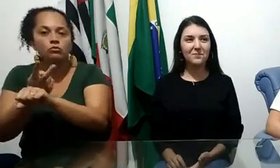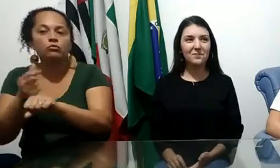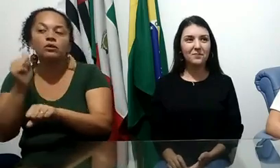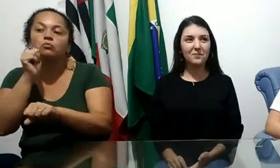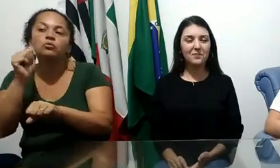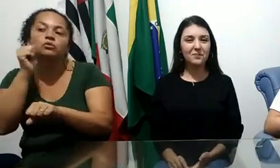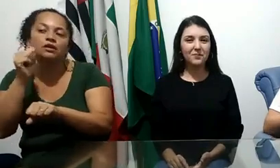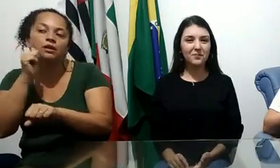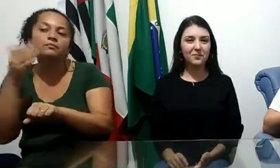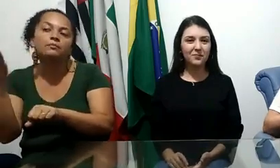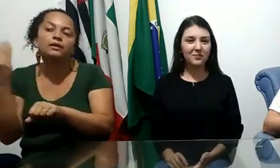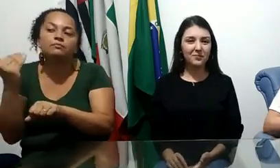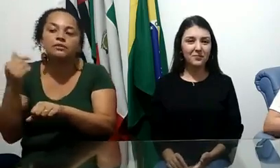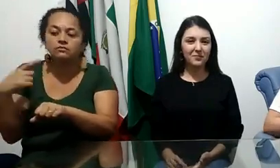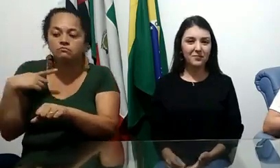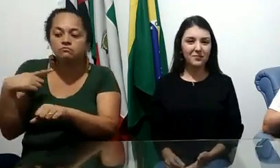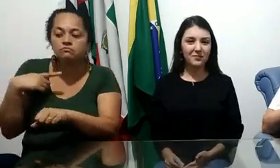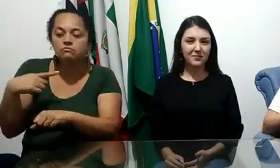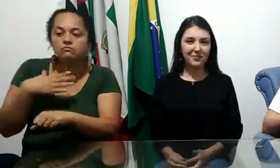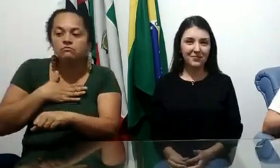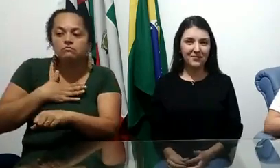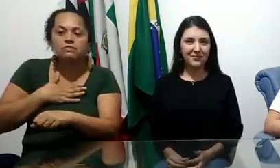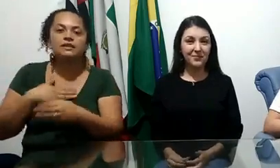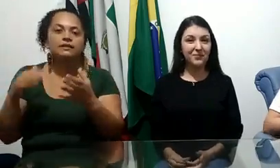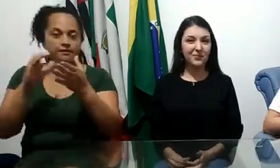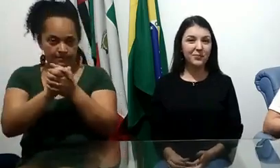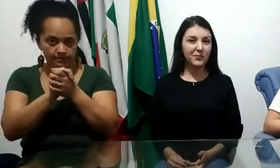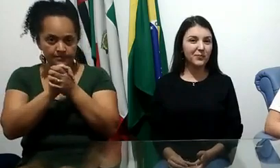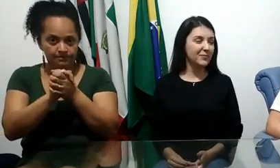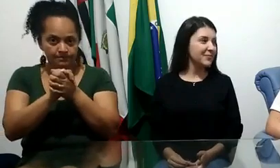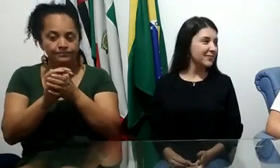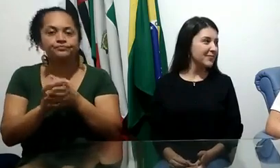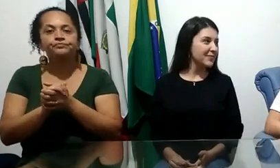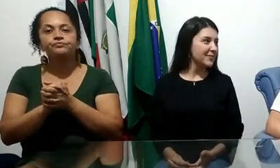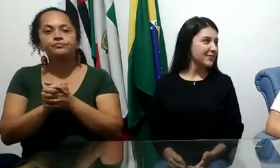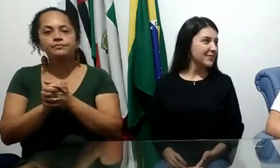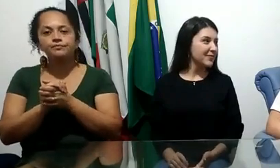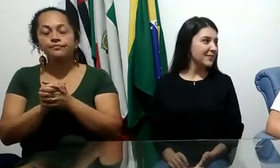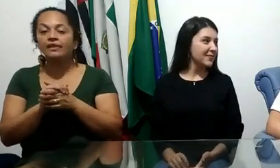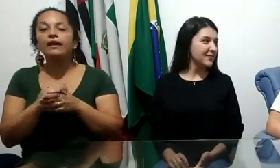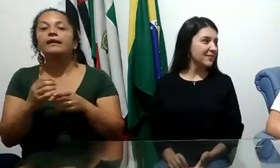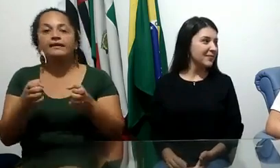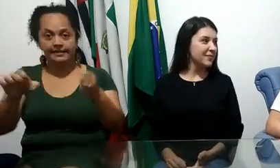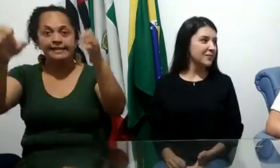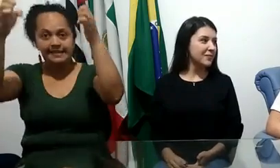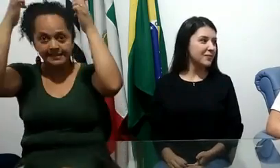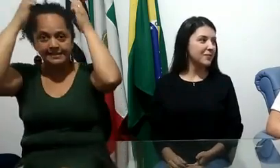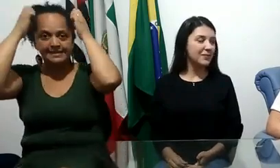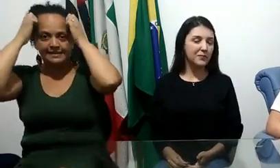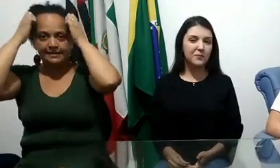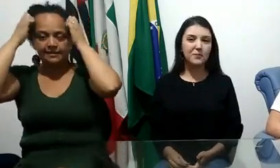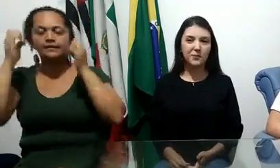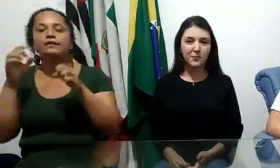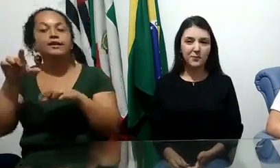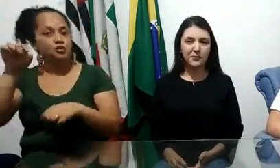E, bom, no final das contas, todo mundo sabe, ou a maioria sabe, que Esther foi escolhida para se tornar